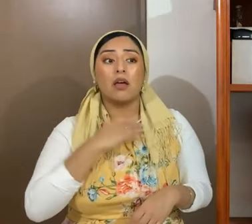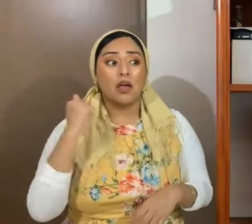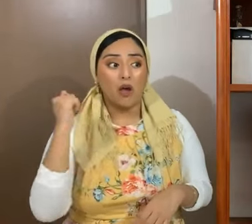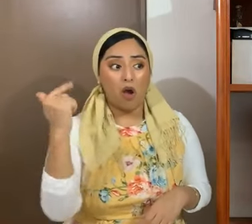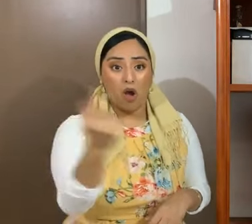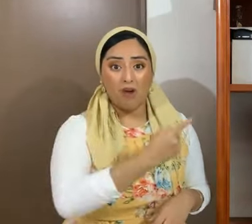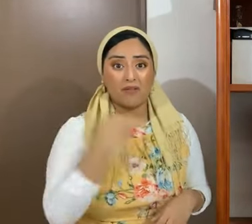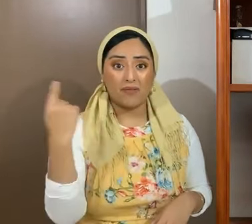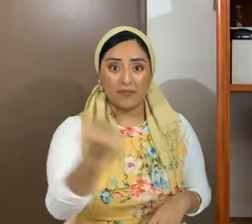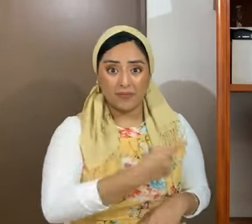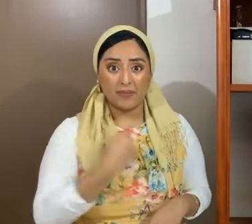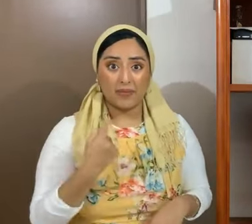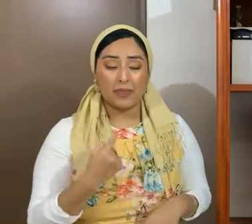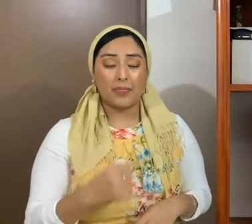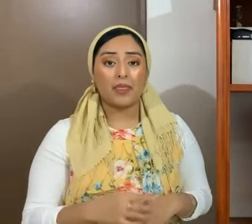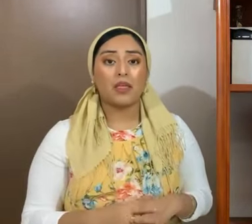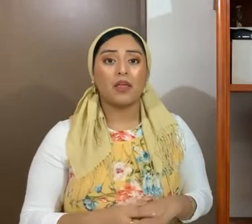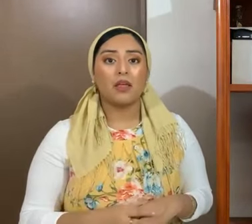todos